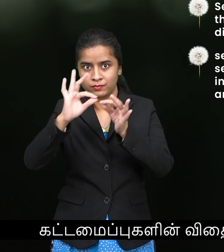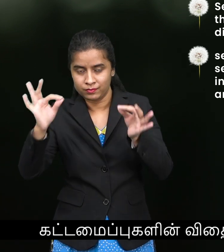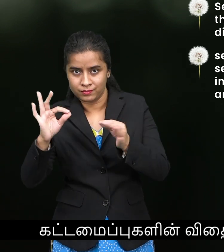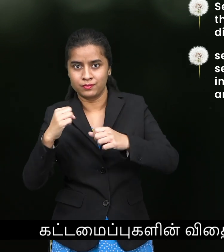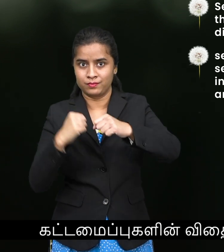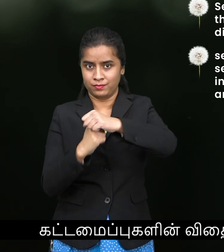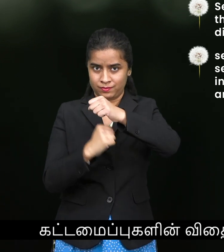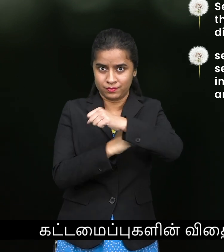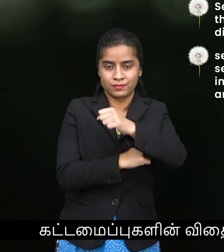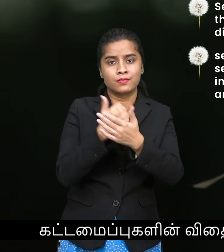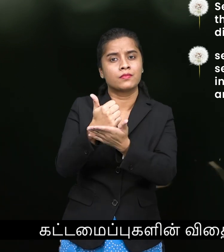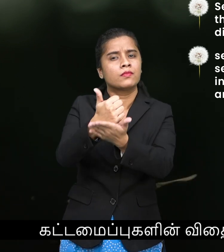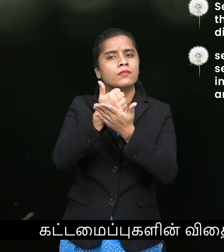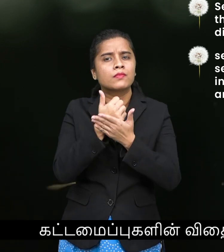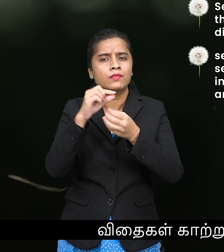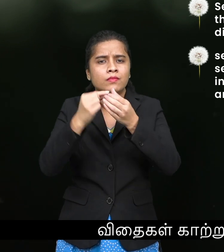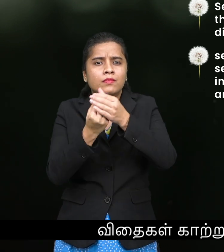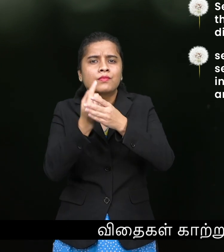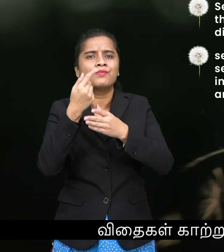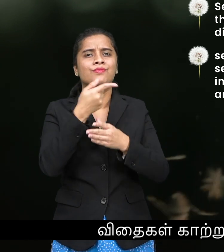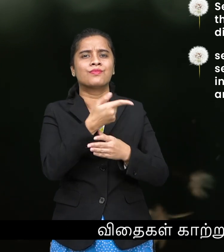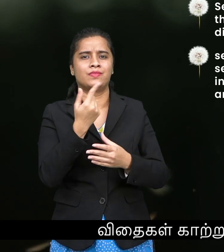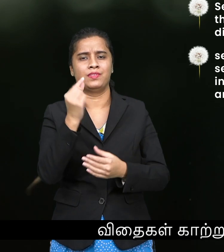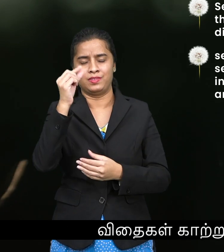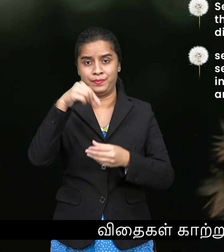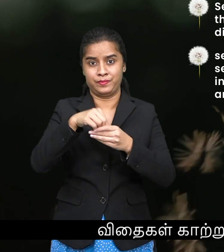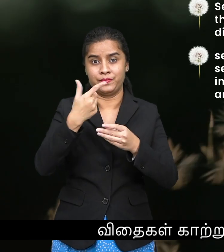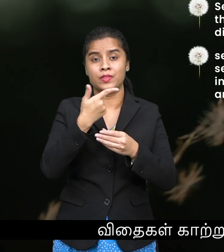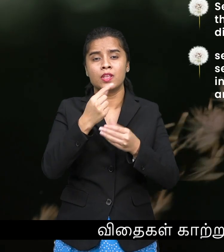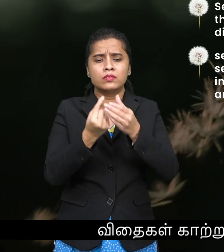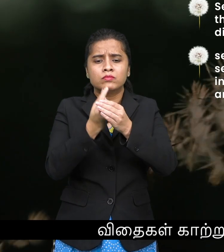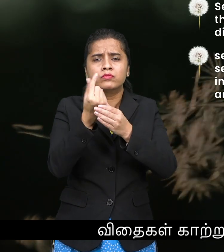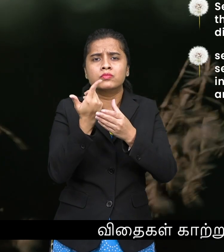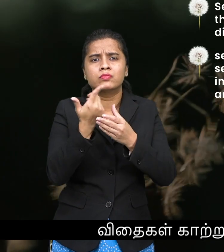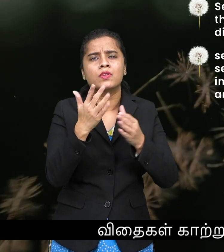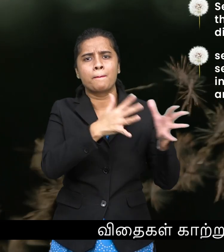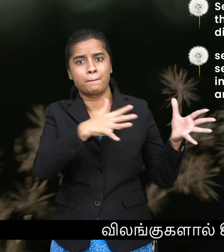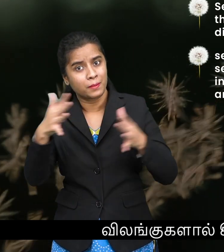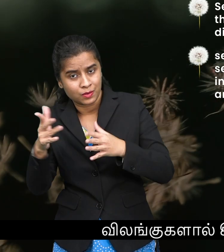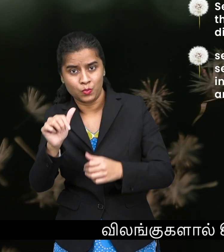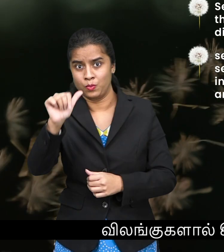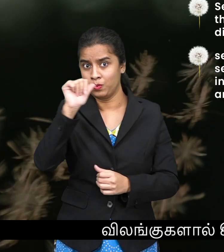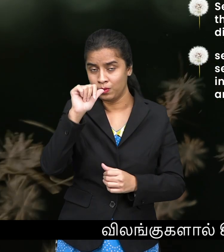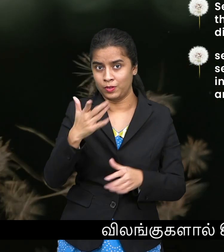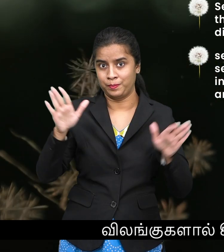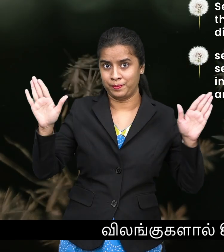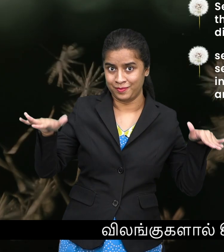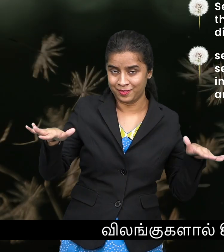விதைகள் பரவுவதற்கு உதவுகின்றன. விதைகள் காற்று, நீர், பறவைகள் மற்றும்